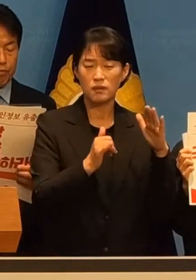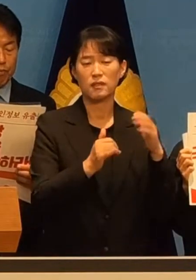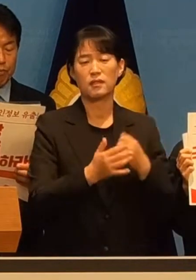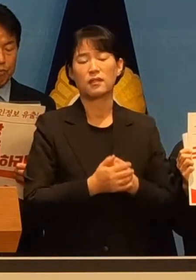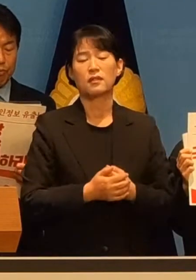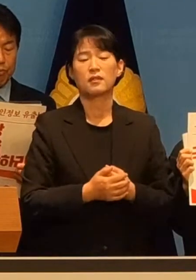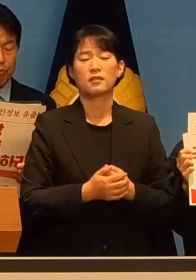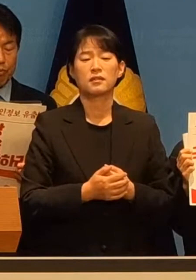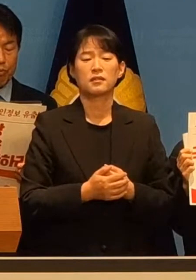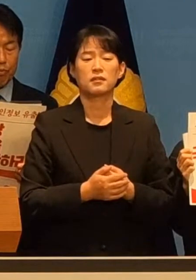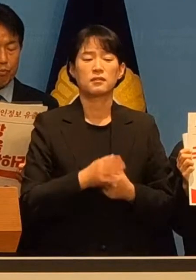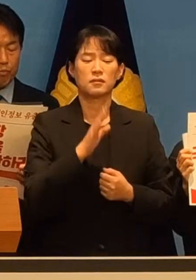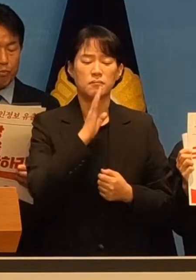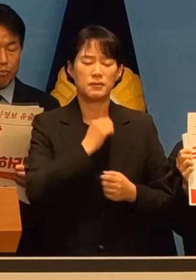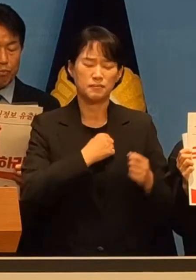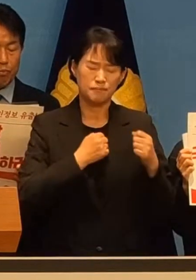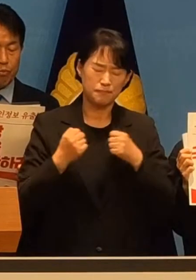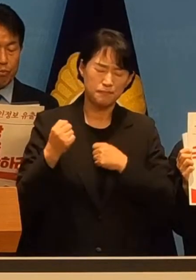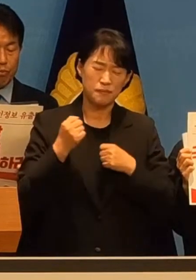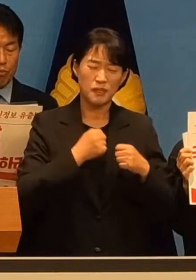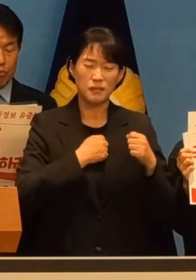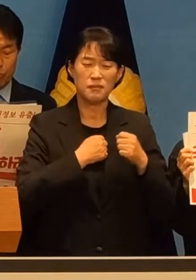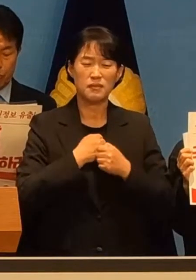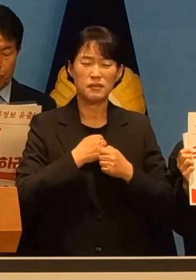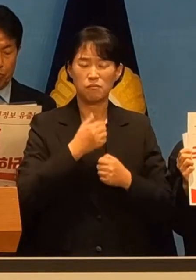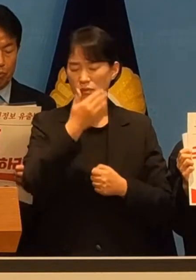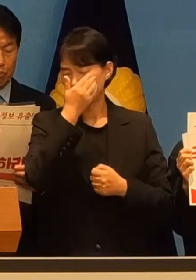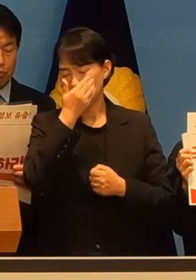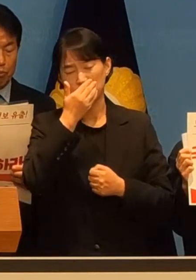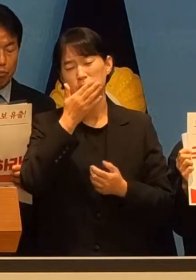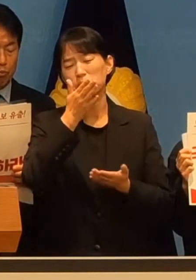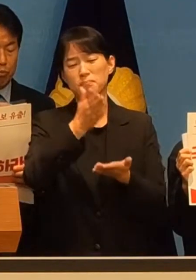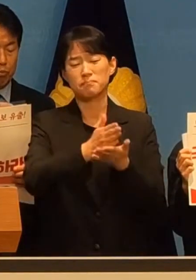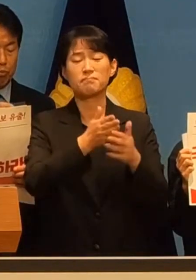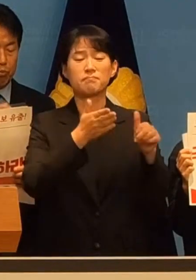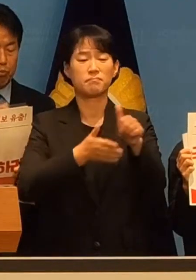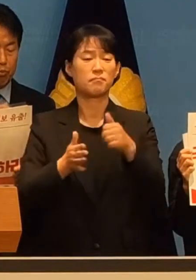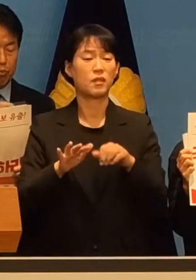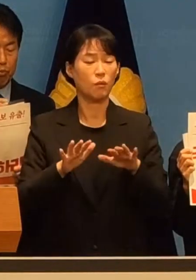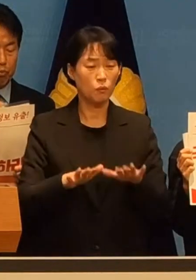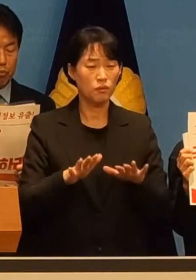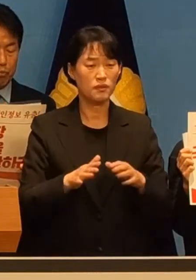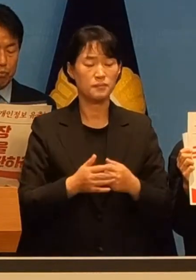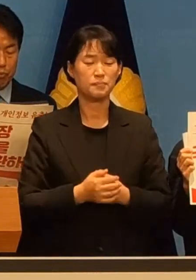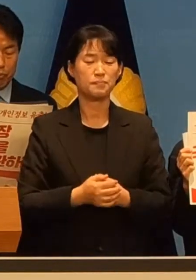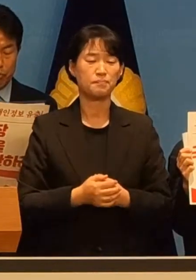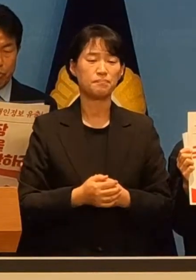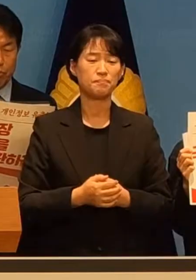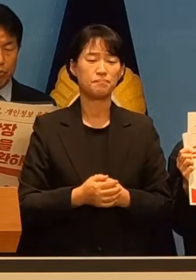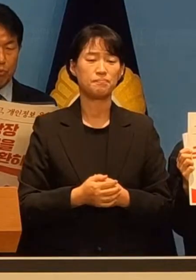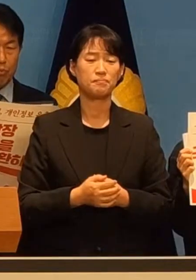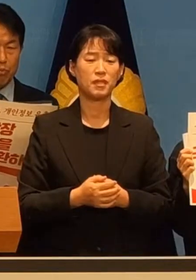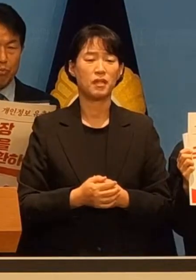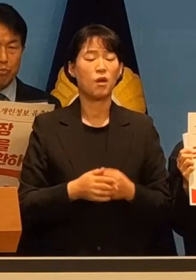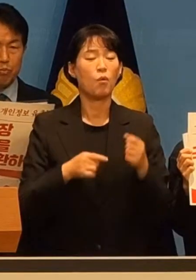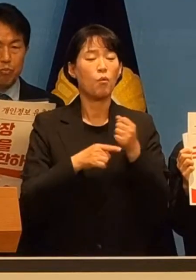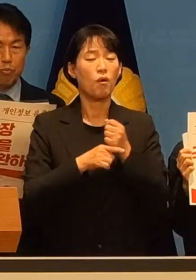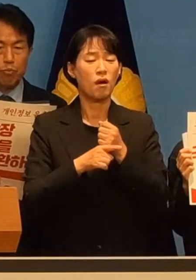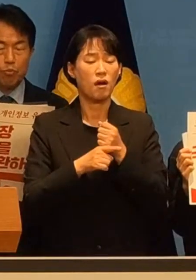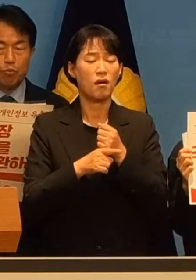이 절규 외면하지 말아야 됩니다. 오늘 17일 과방위에서 정보